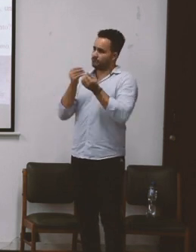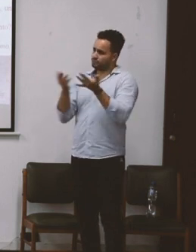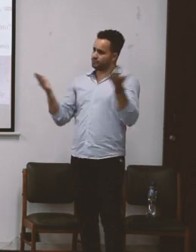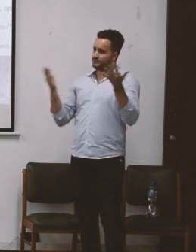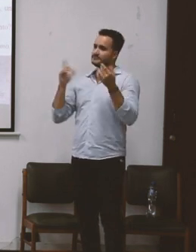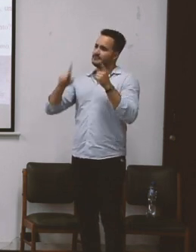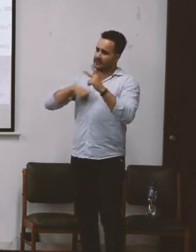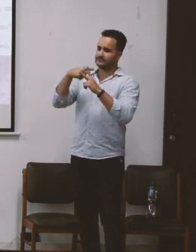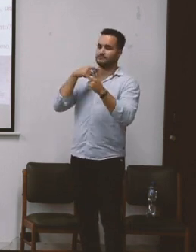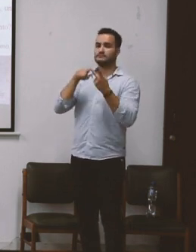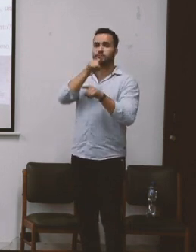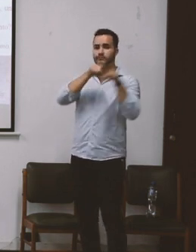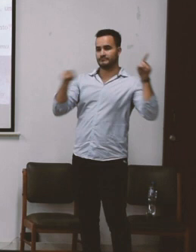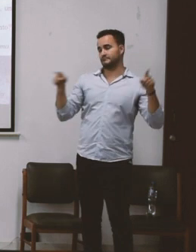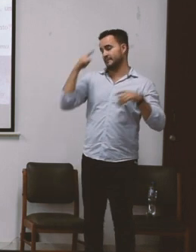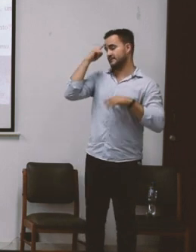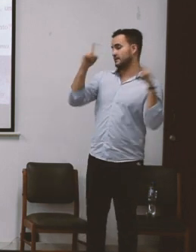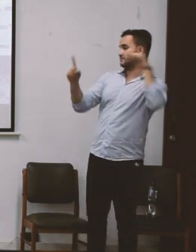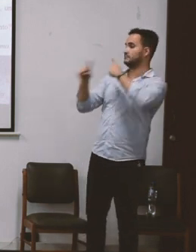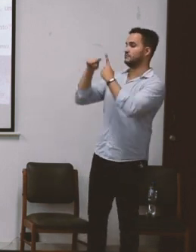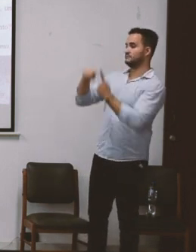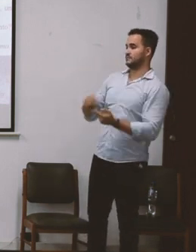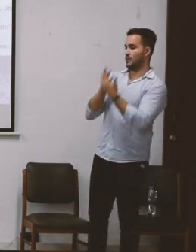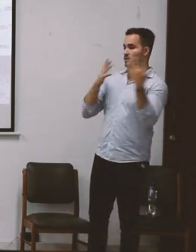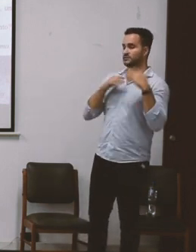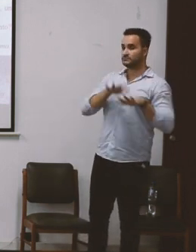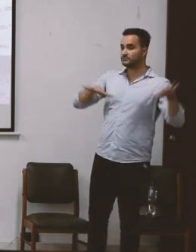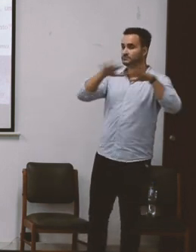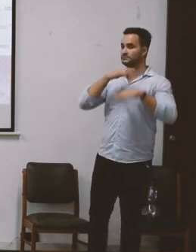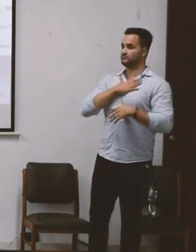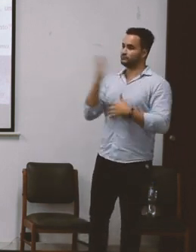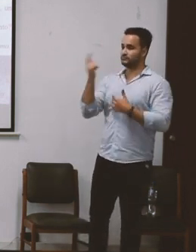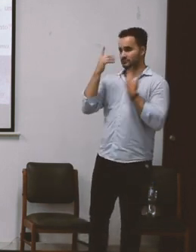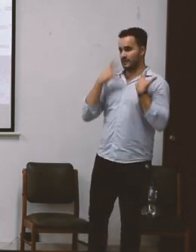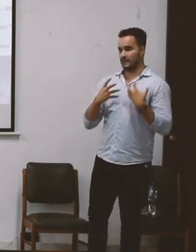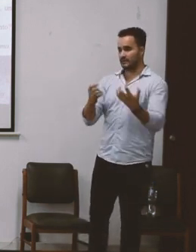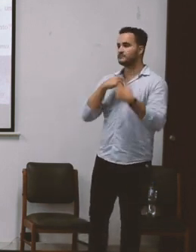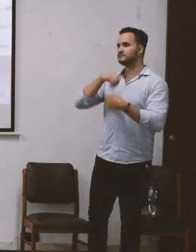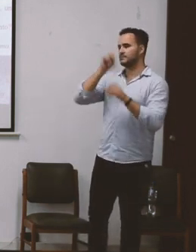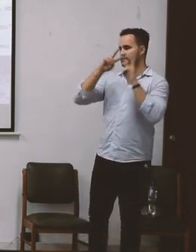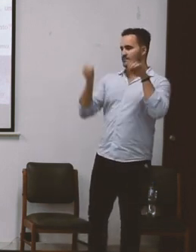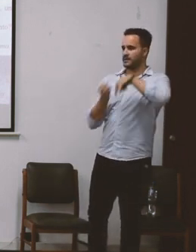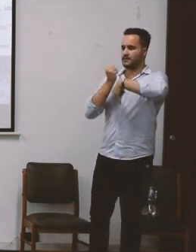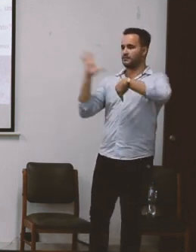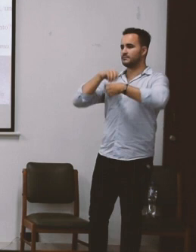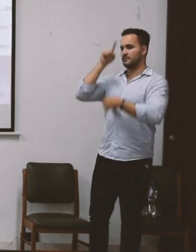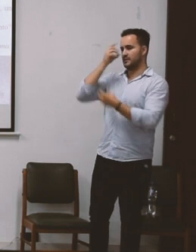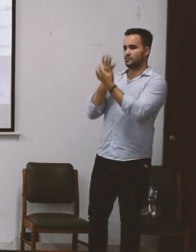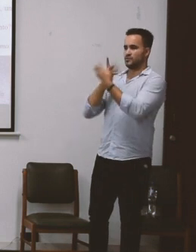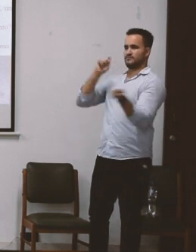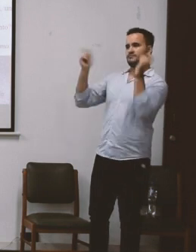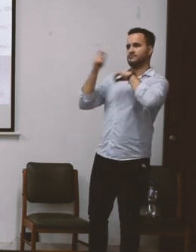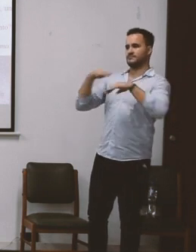las narrativas optimistas de la fuerza de voluntad que necesita la racionalidad neoliberal para fomentar la estructuración de la desigualdad